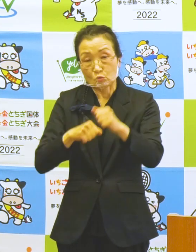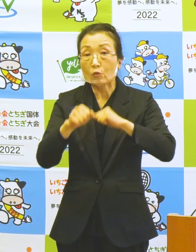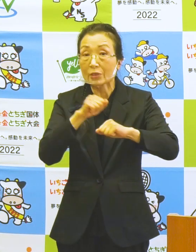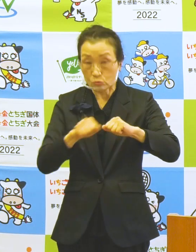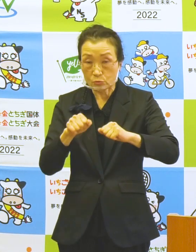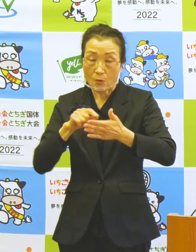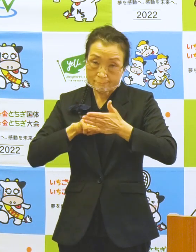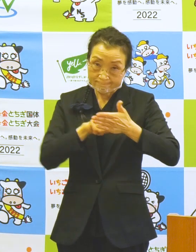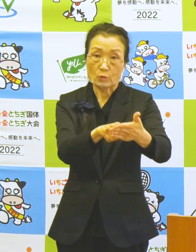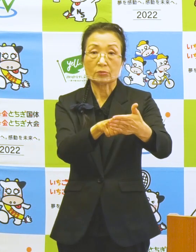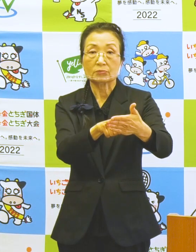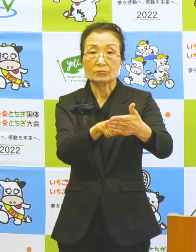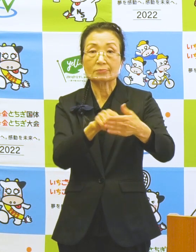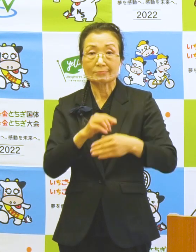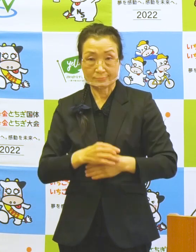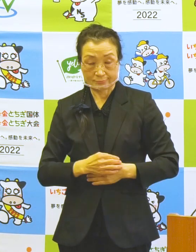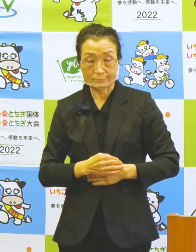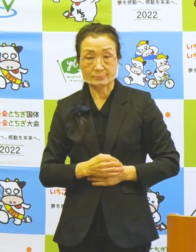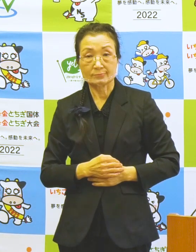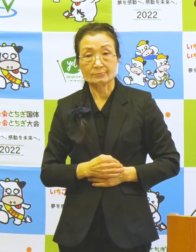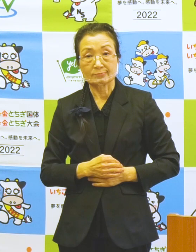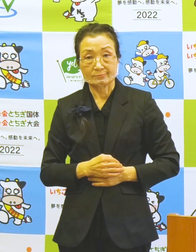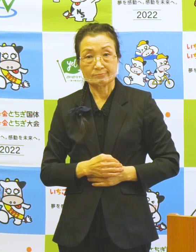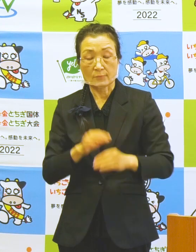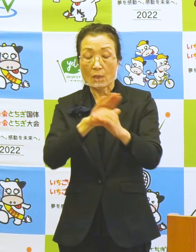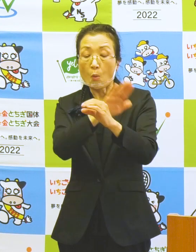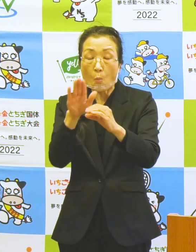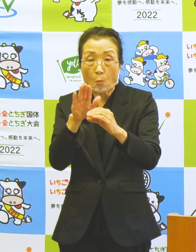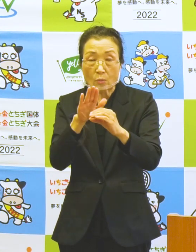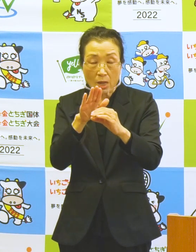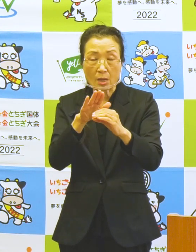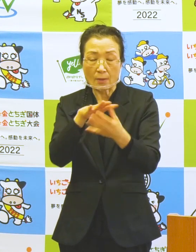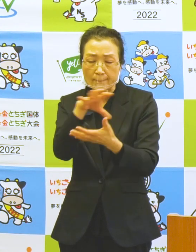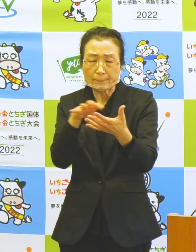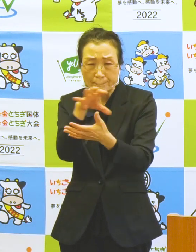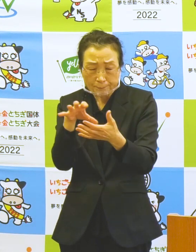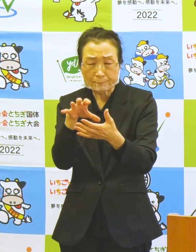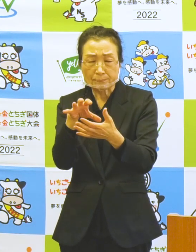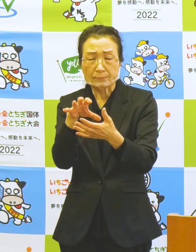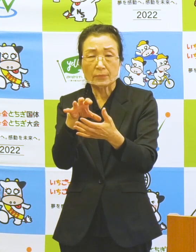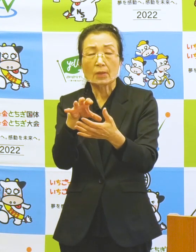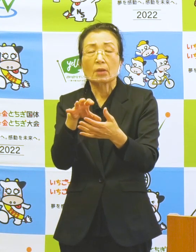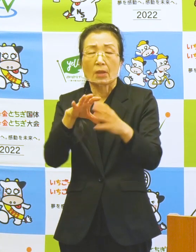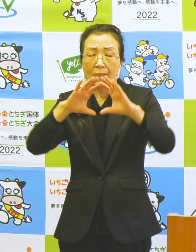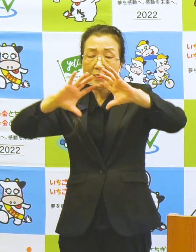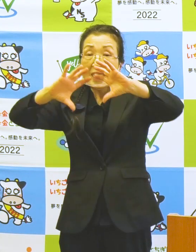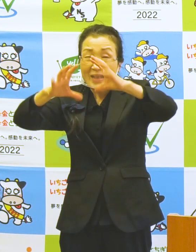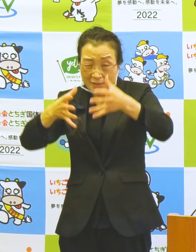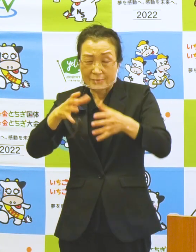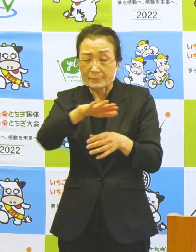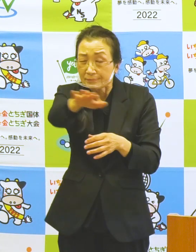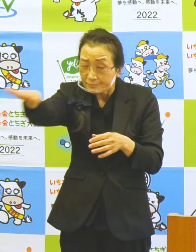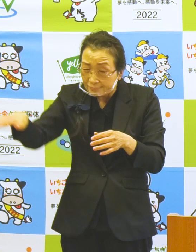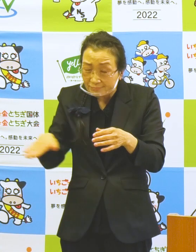尽力してまいります。コロナ禍で世界中が大変な状況であり